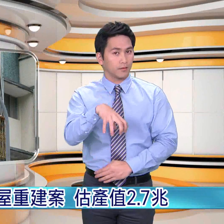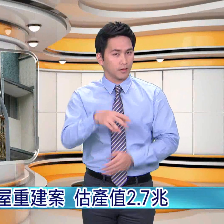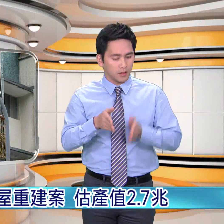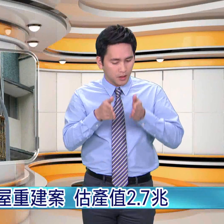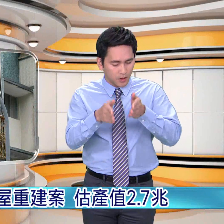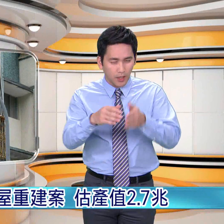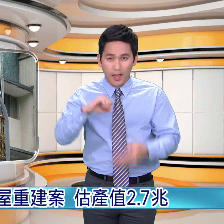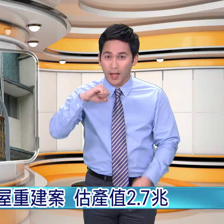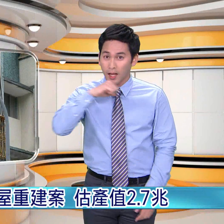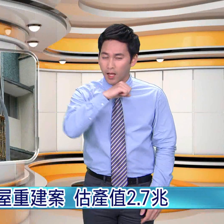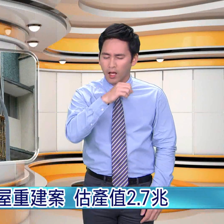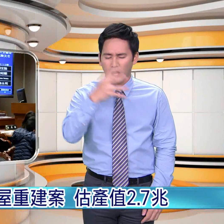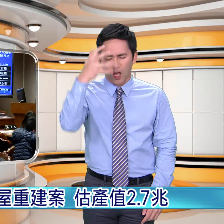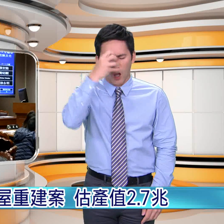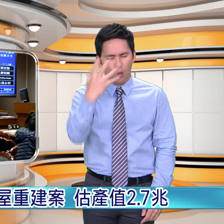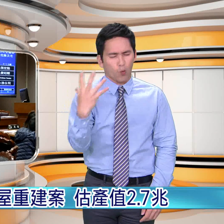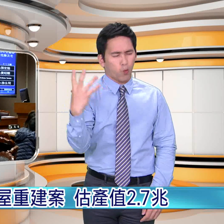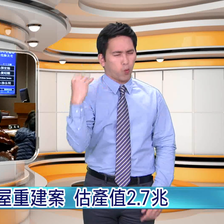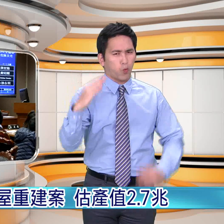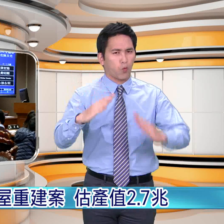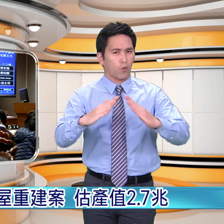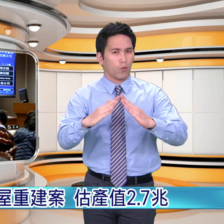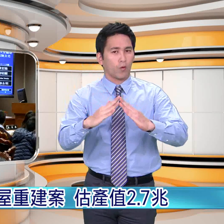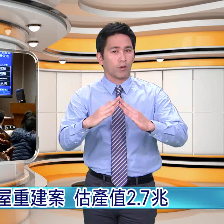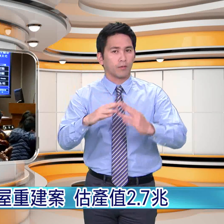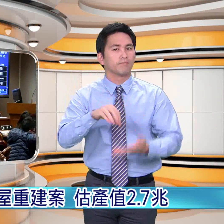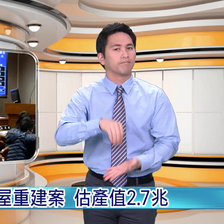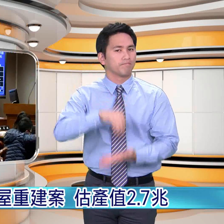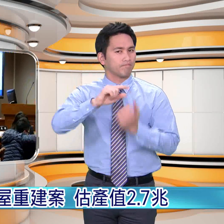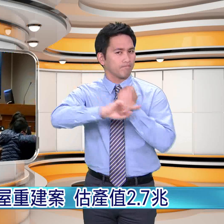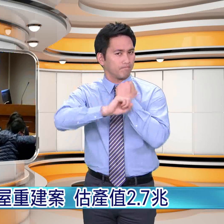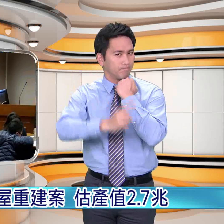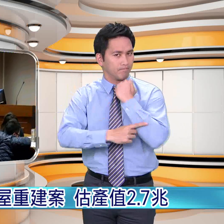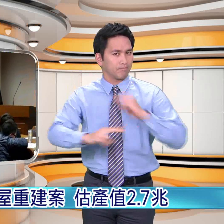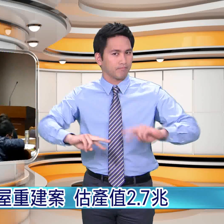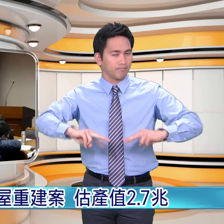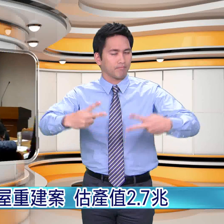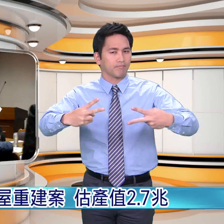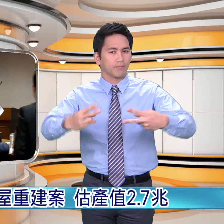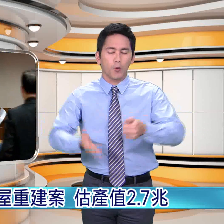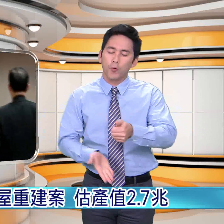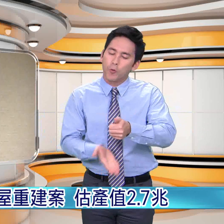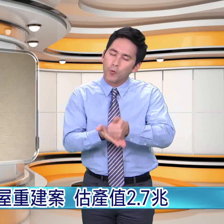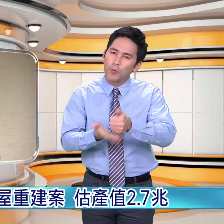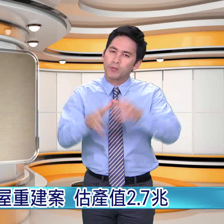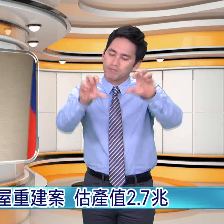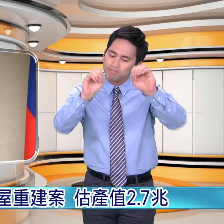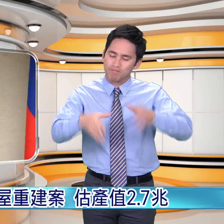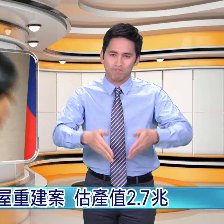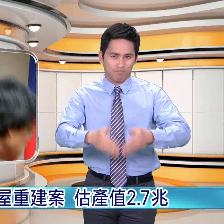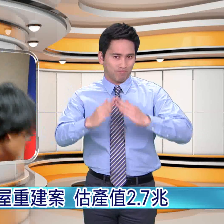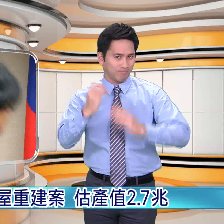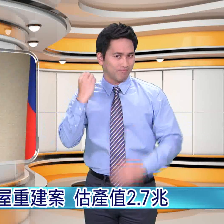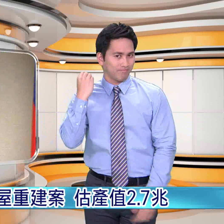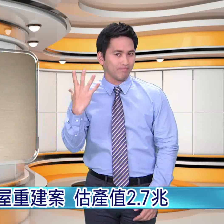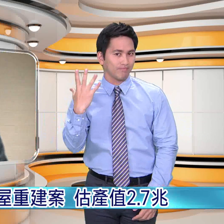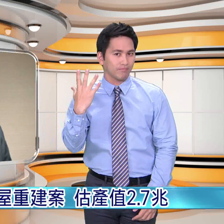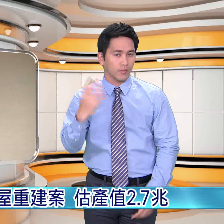针对国内老旧建筑，内政部提案推动修法，而第一阶段老屋重建预